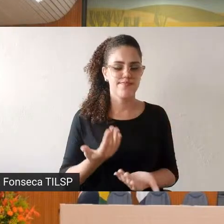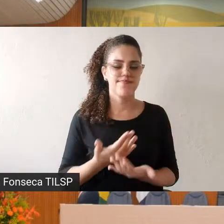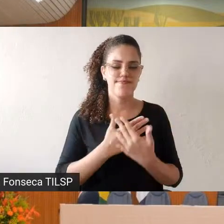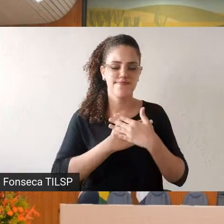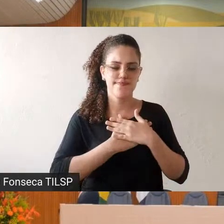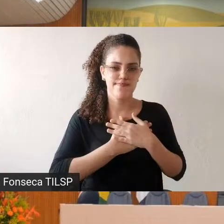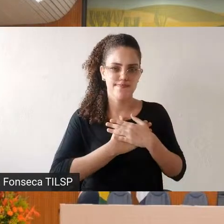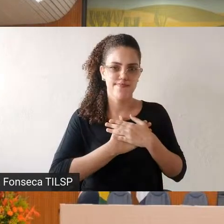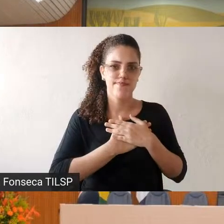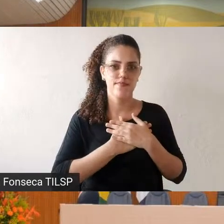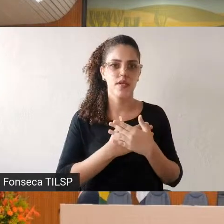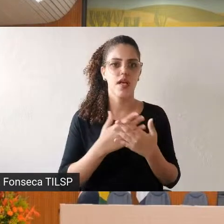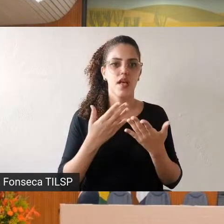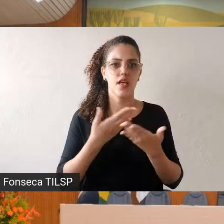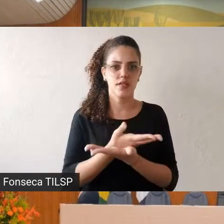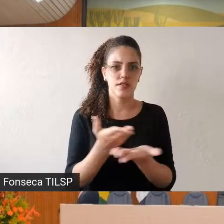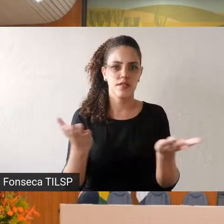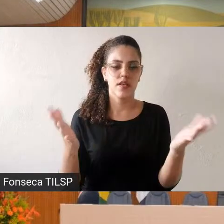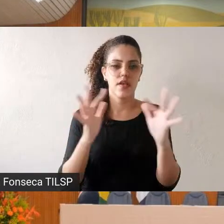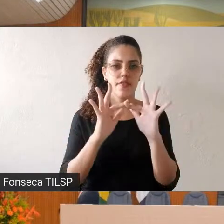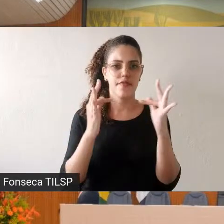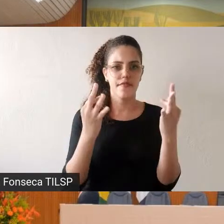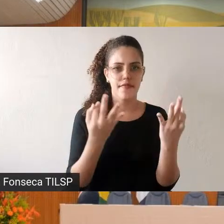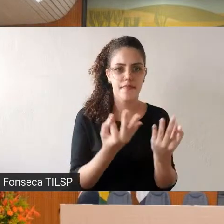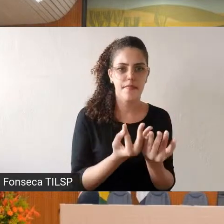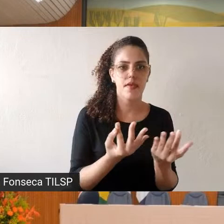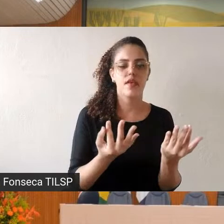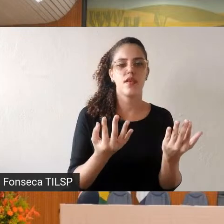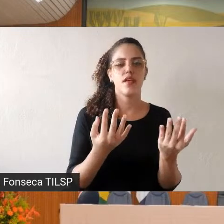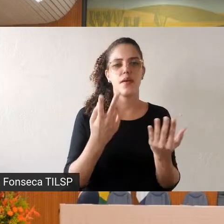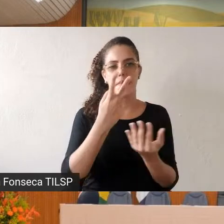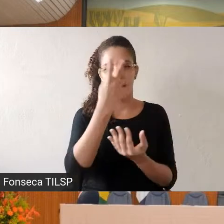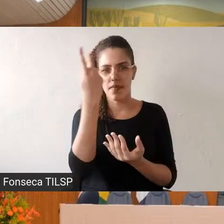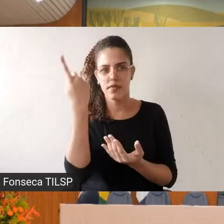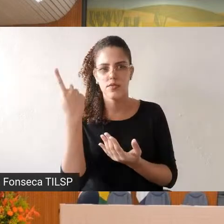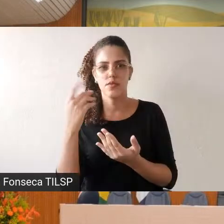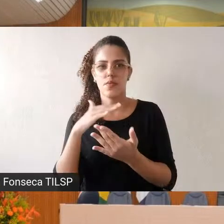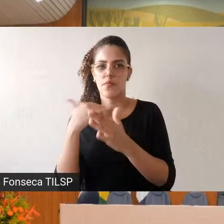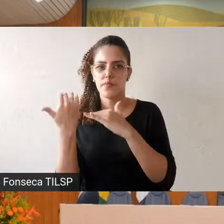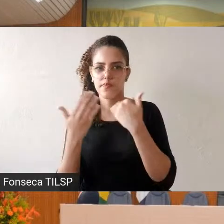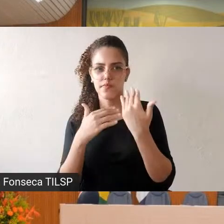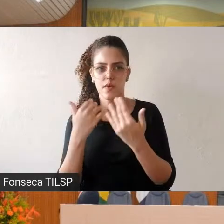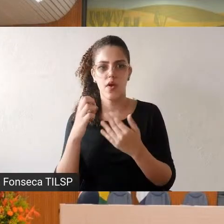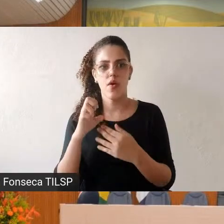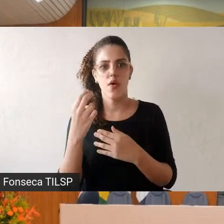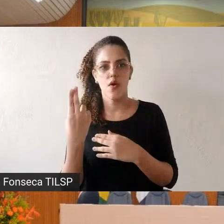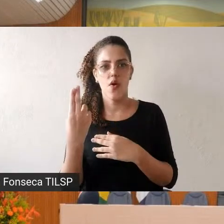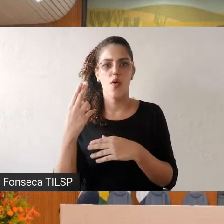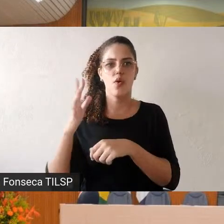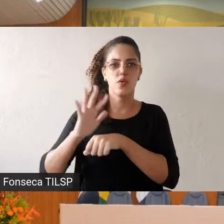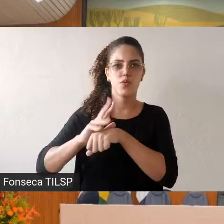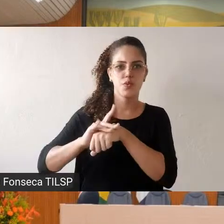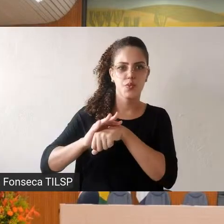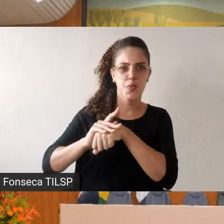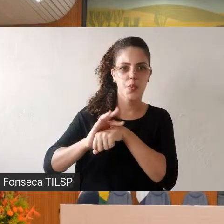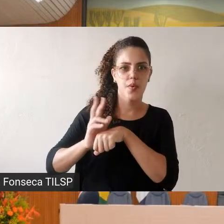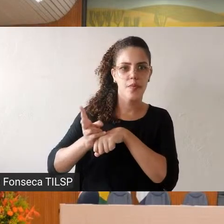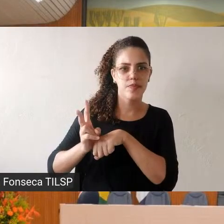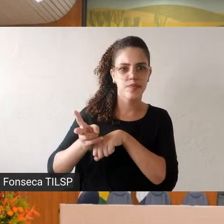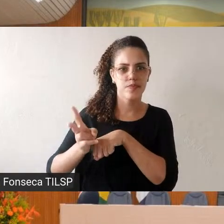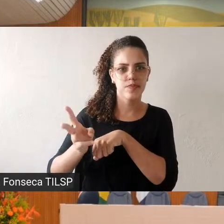de pessoas que faleceram ou que se encontram doentes com a Covid, e principalmente